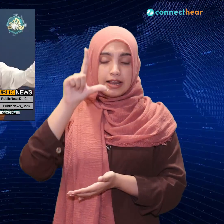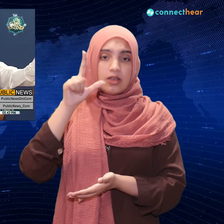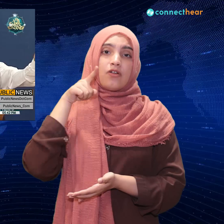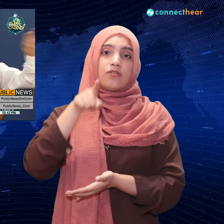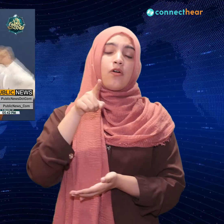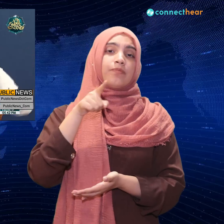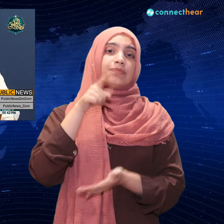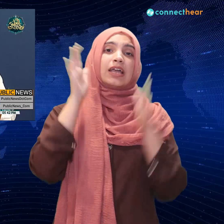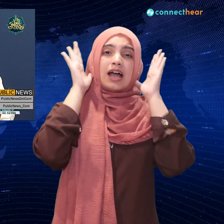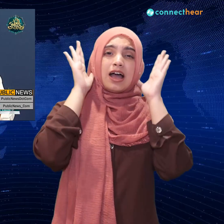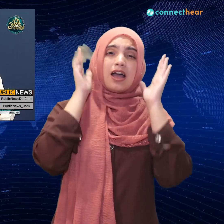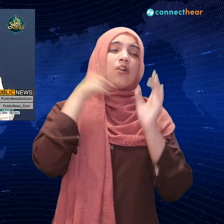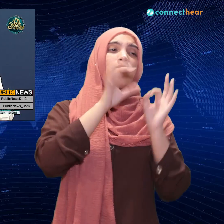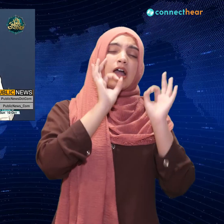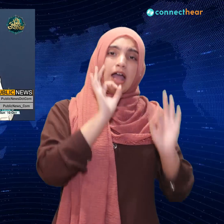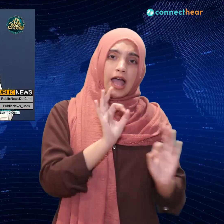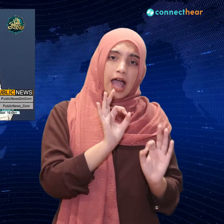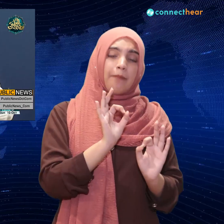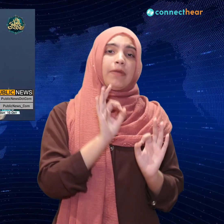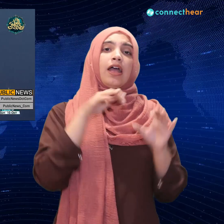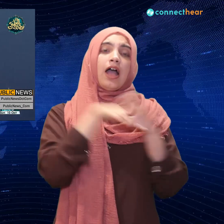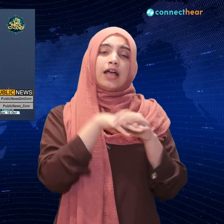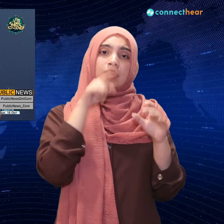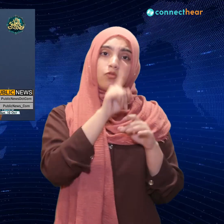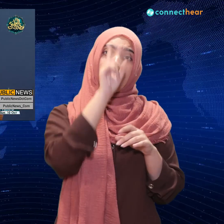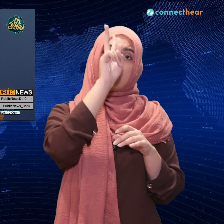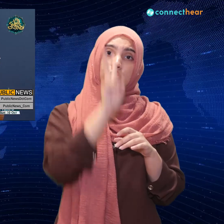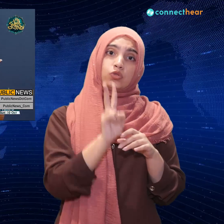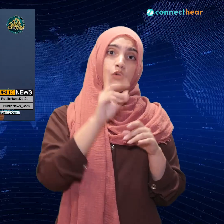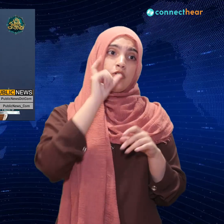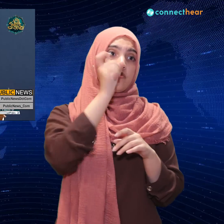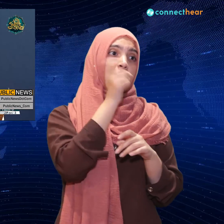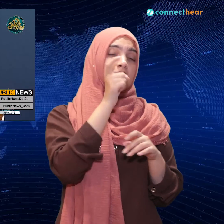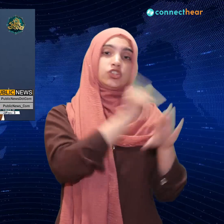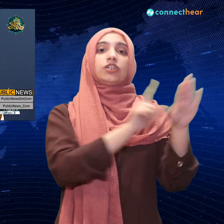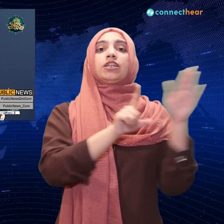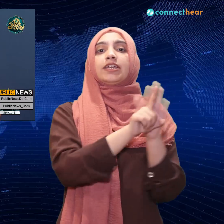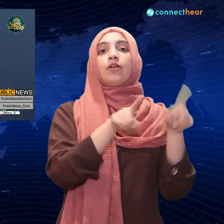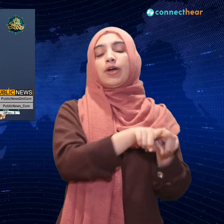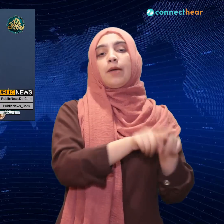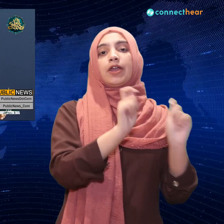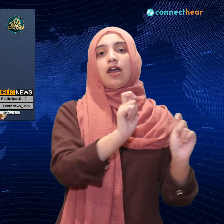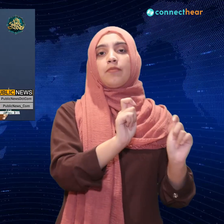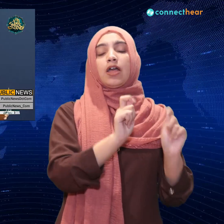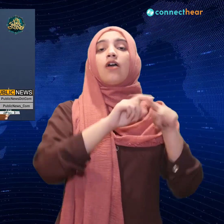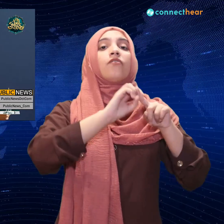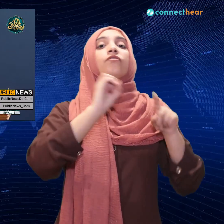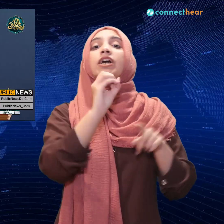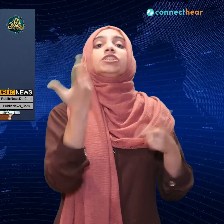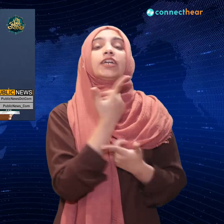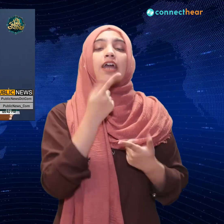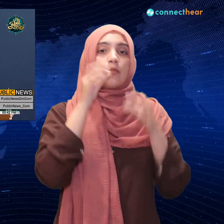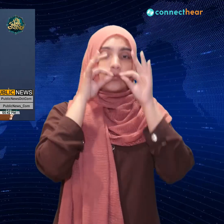ایکسپیڈیشنز یعنی 2 دفعہ ملٹری کیمپین لیڈ کی تھی، تو سب ان کو دیکھ کے عظیم لوگ بن گئے. جس طرح مولانا